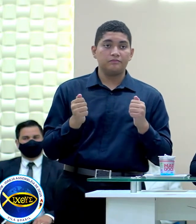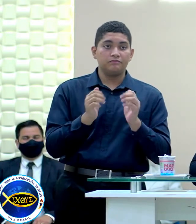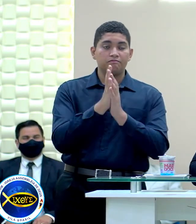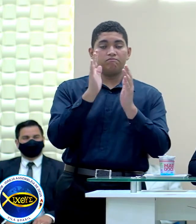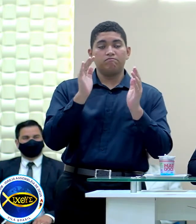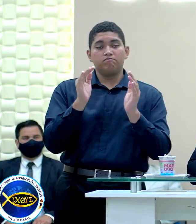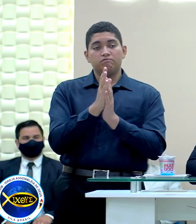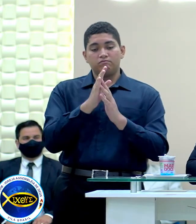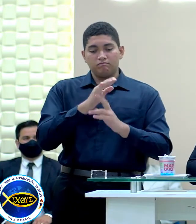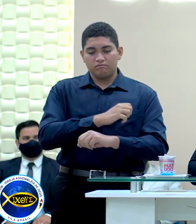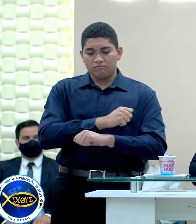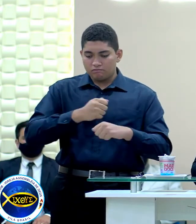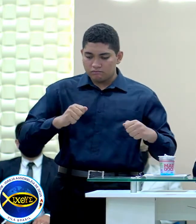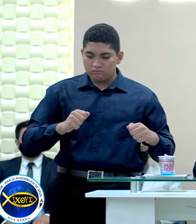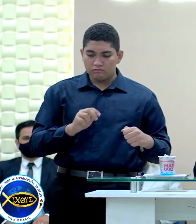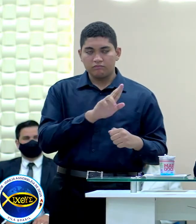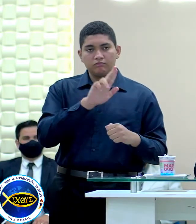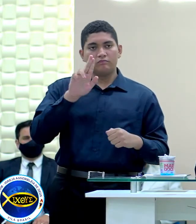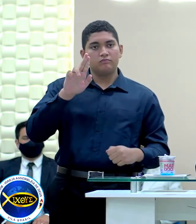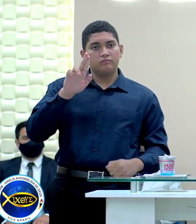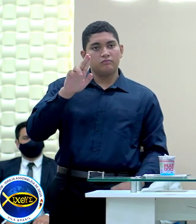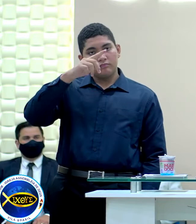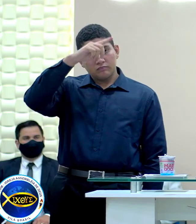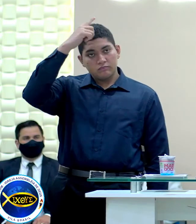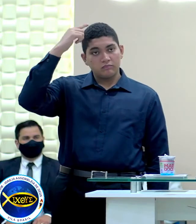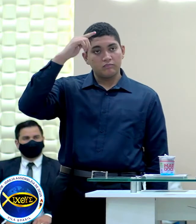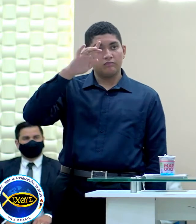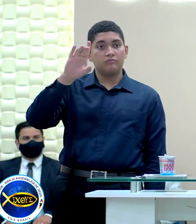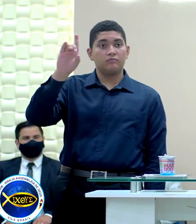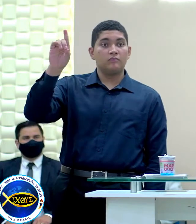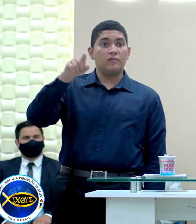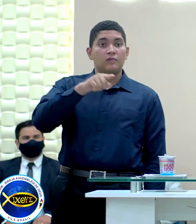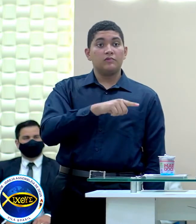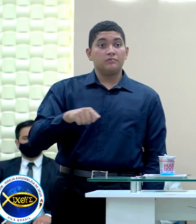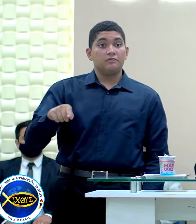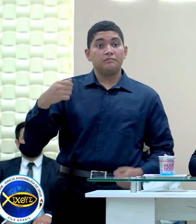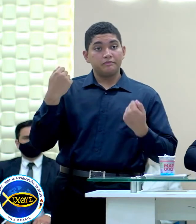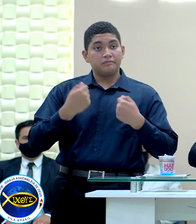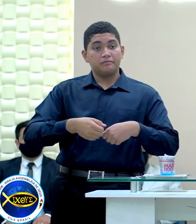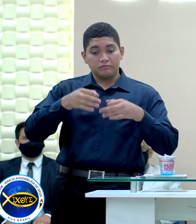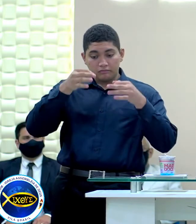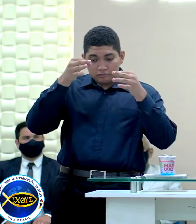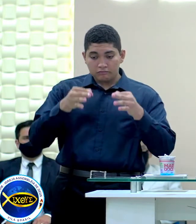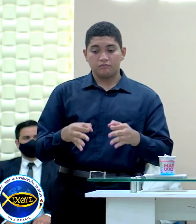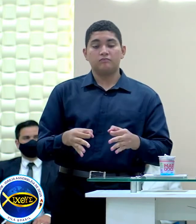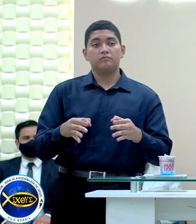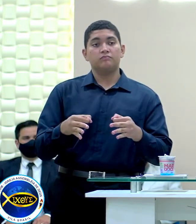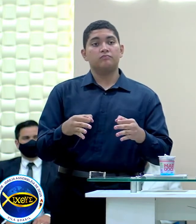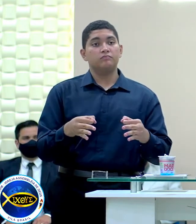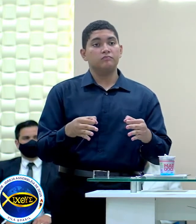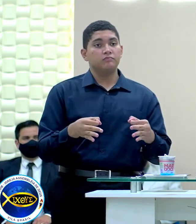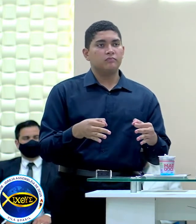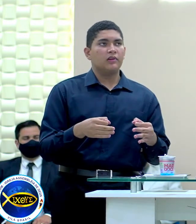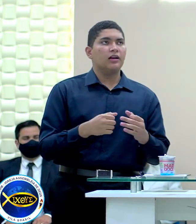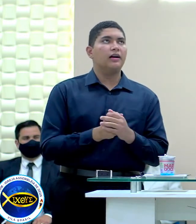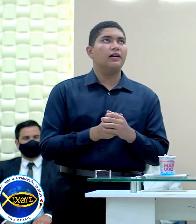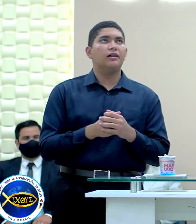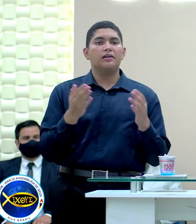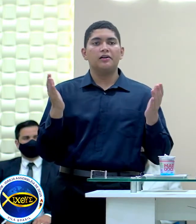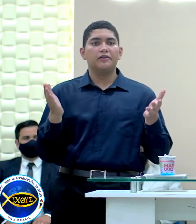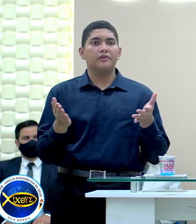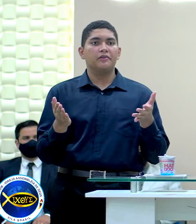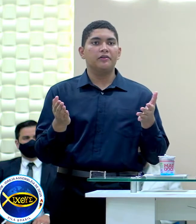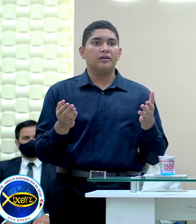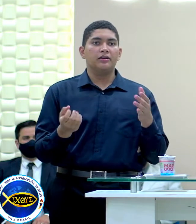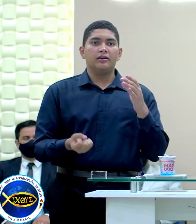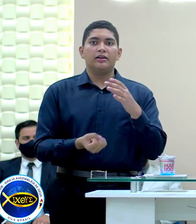Louvado e engrandecido seja o santo nome do Senhor. Sejam sóbrios. A invenção agora é culto de